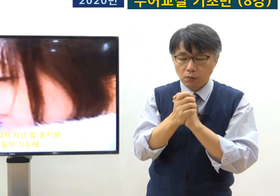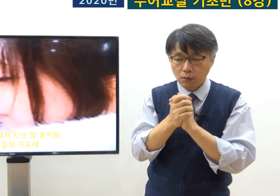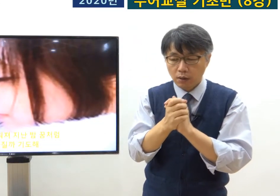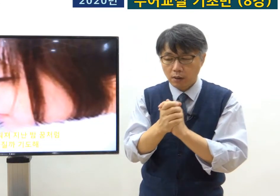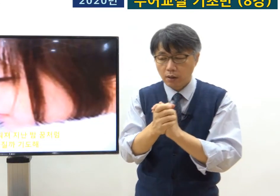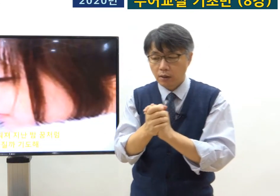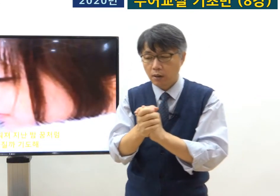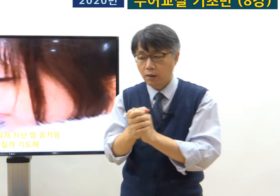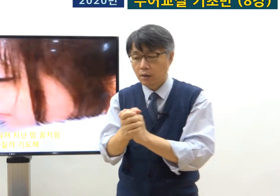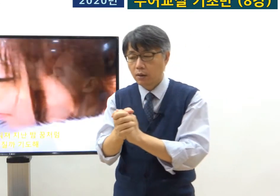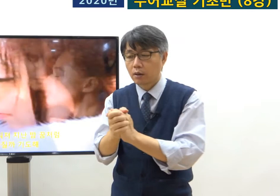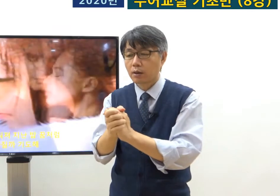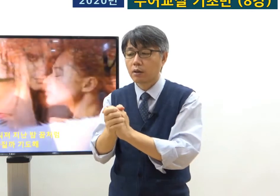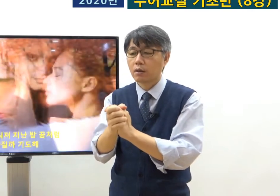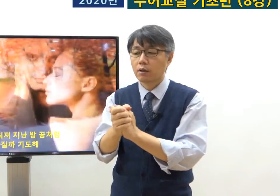기도해